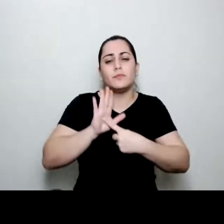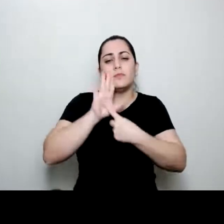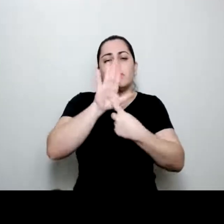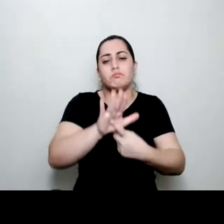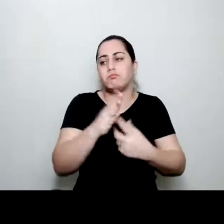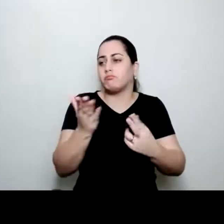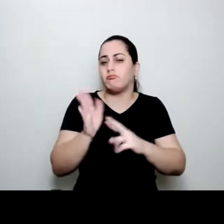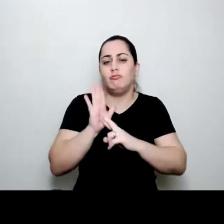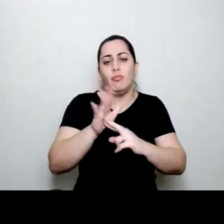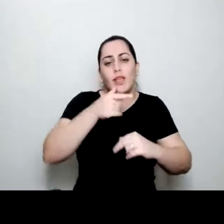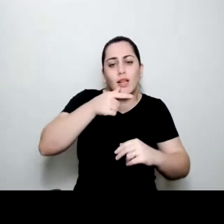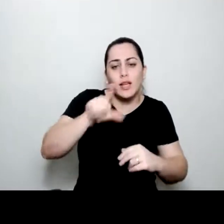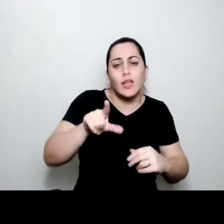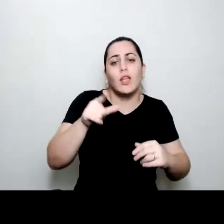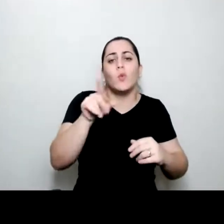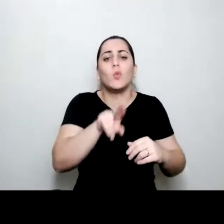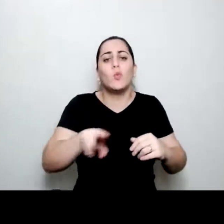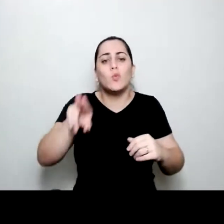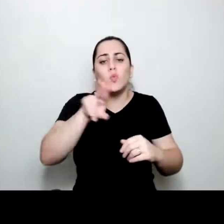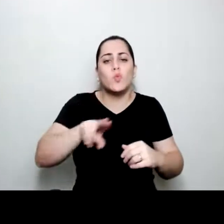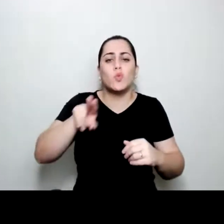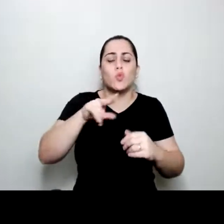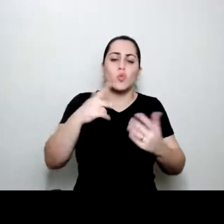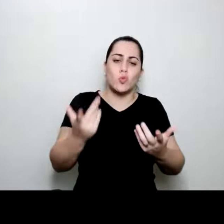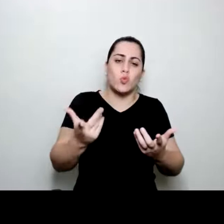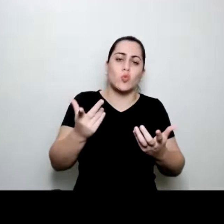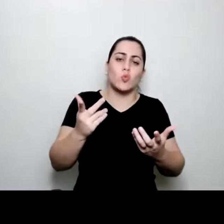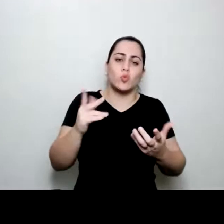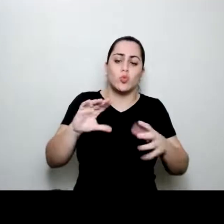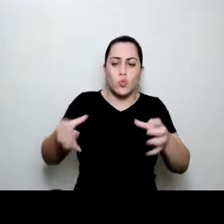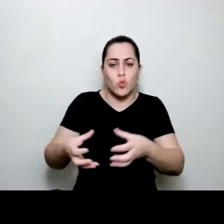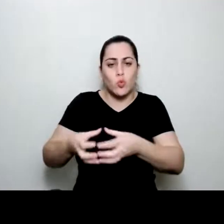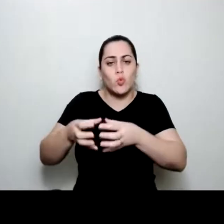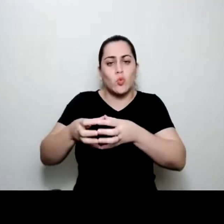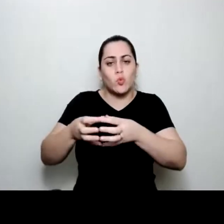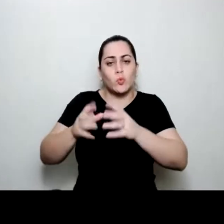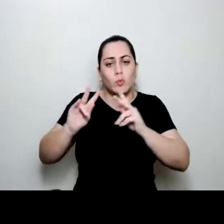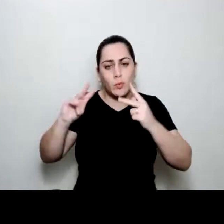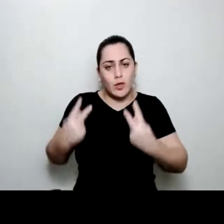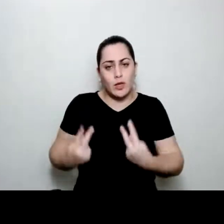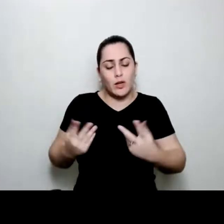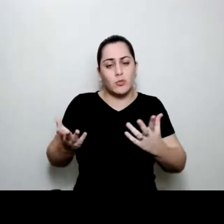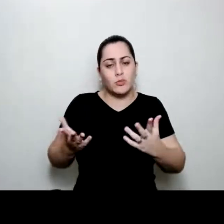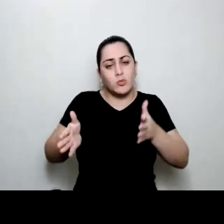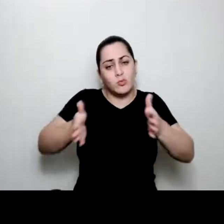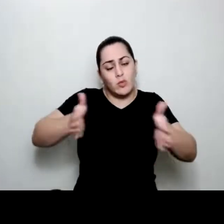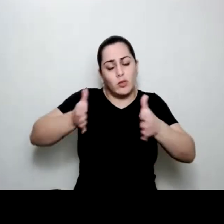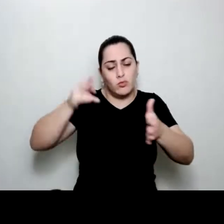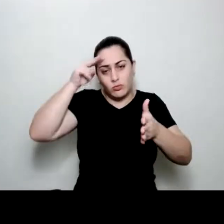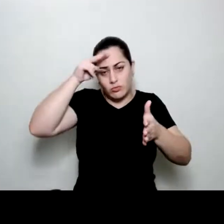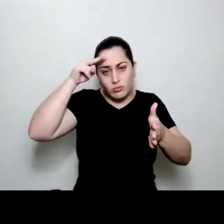uma língua e os seus usos por determinado grupo humano num dado momento